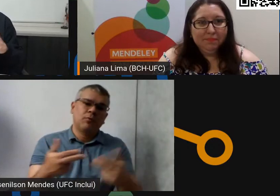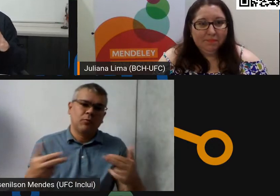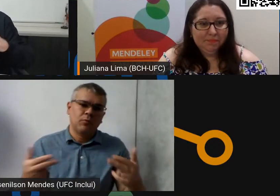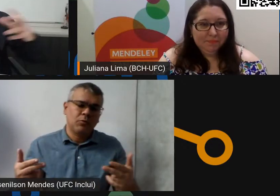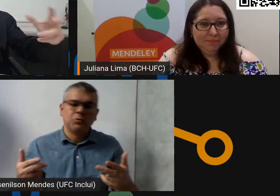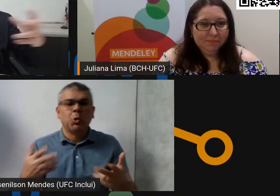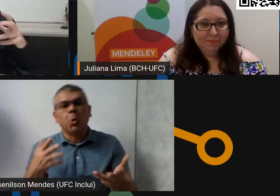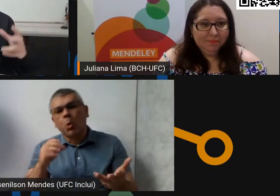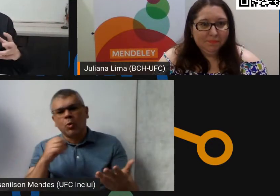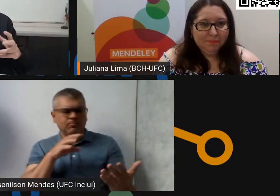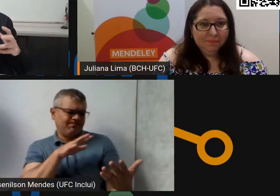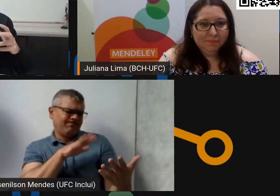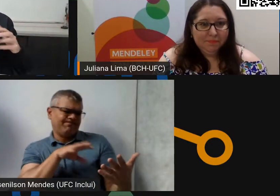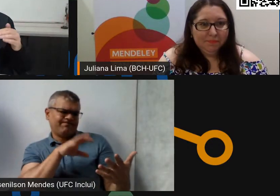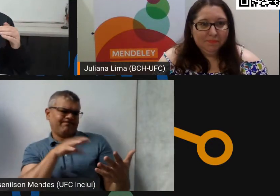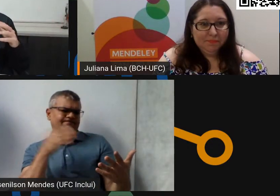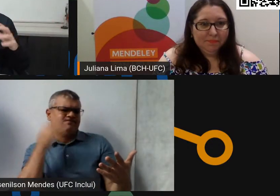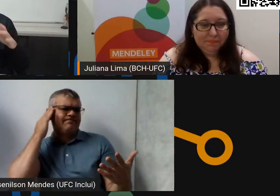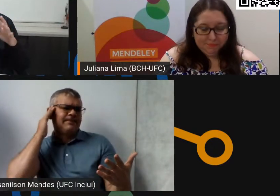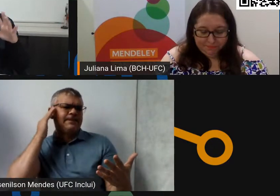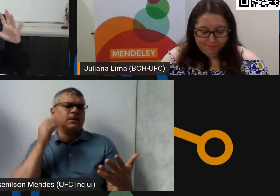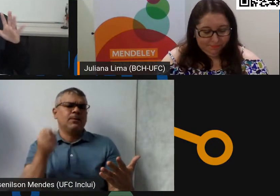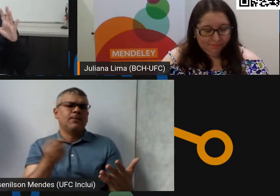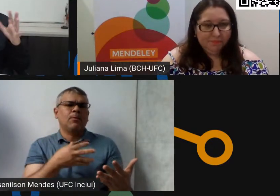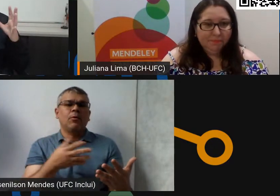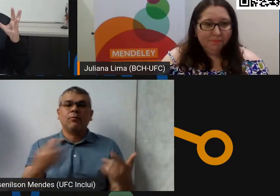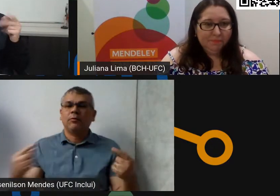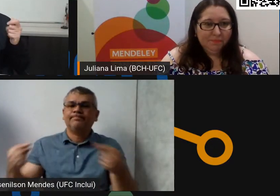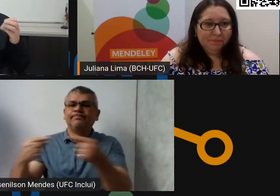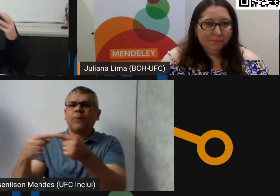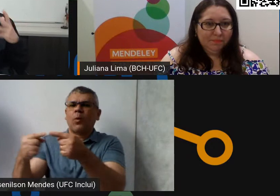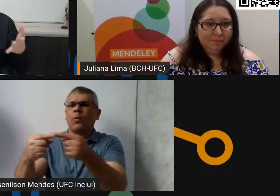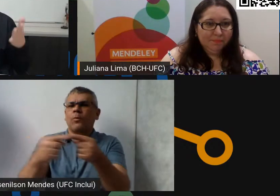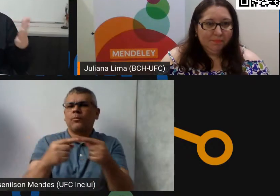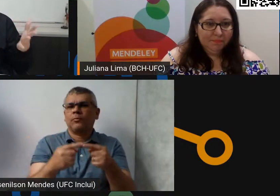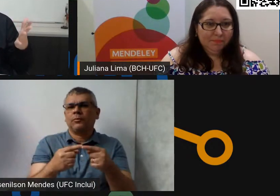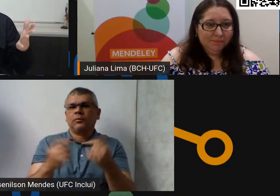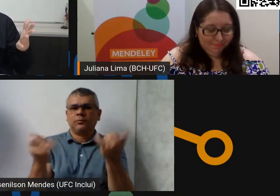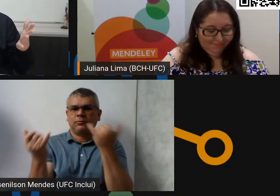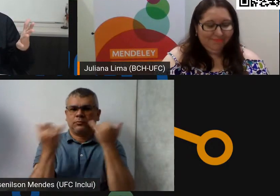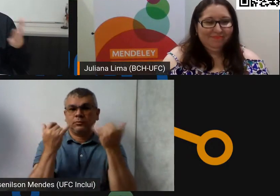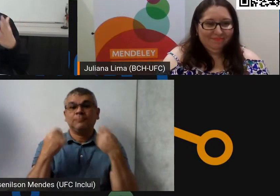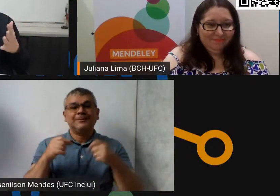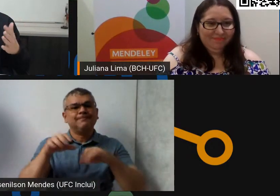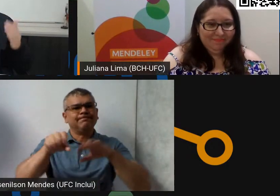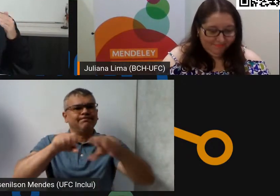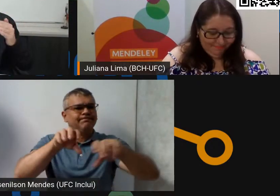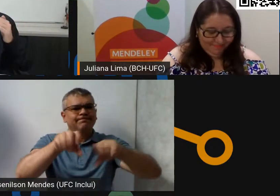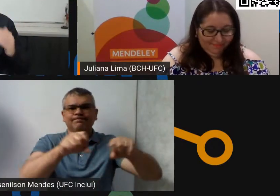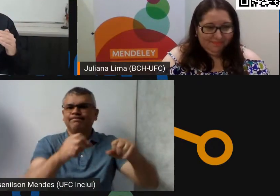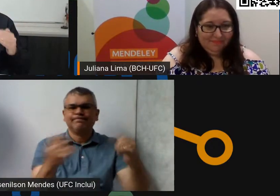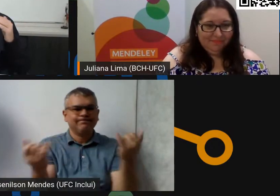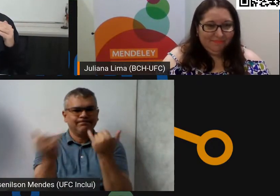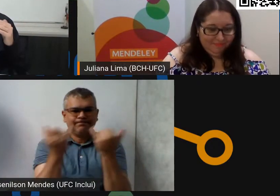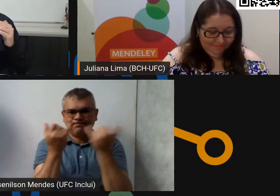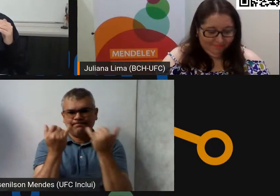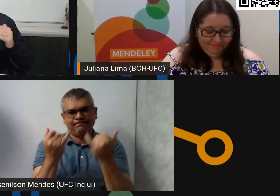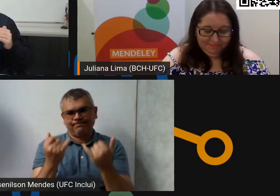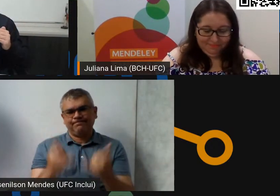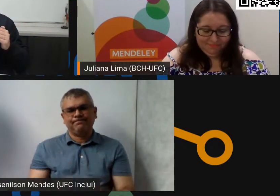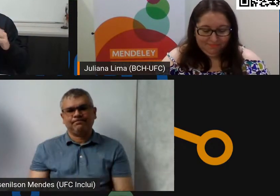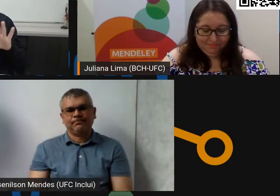para aqueles dados, ou juntar com outros dados, porque hoje o mundo percebeu que ele precisa coletar dados. Então, o grande galho é que